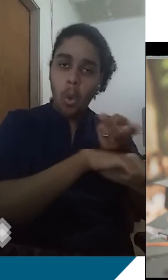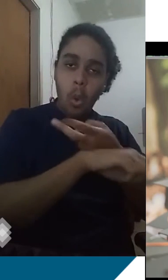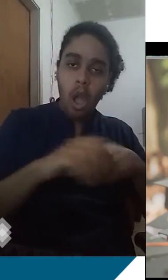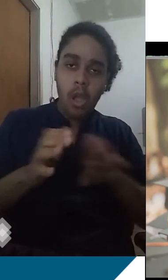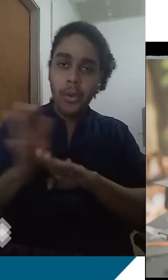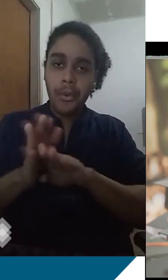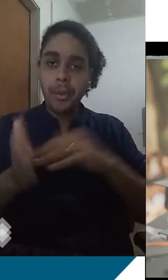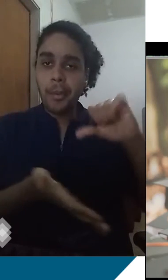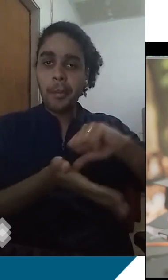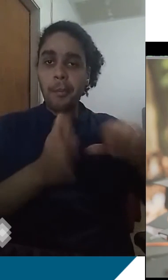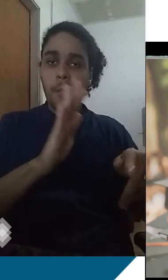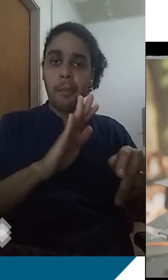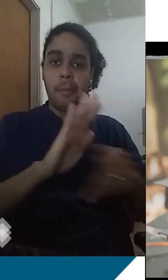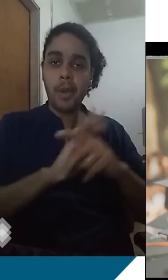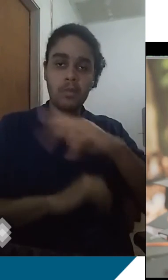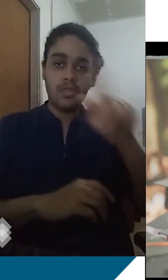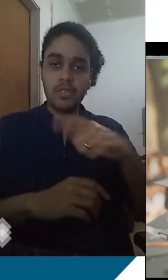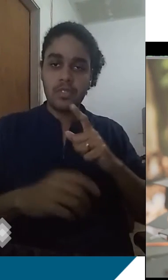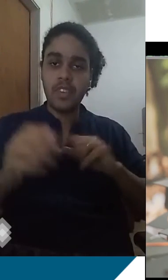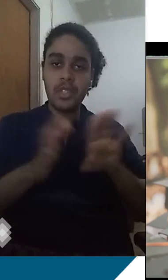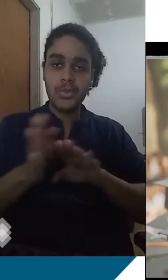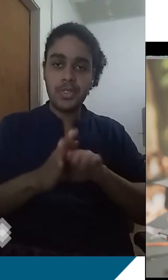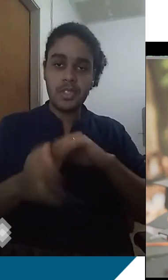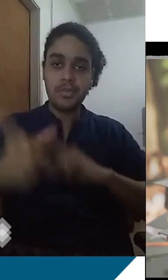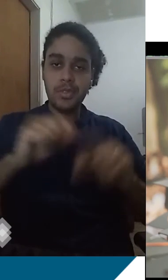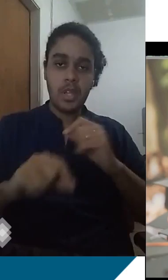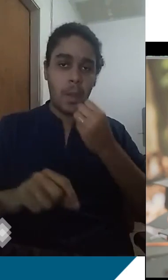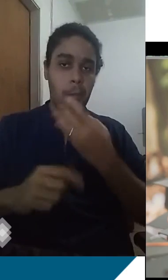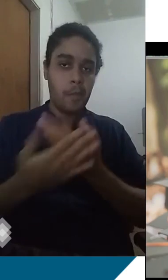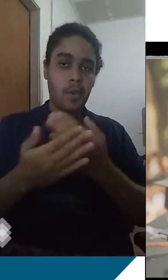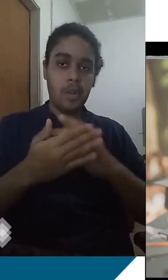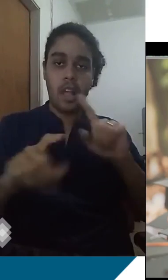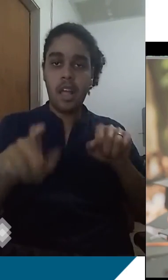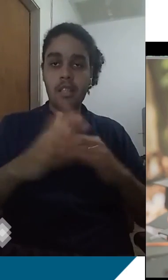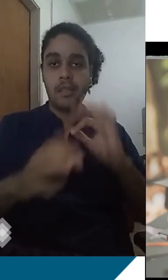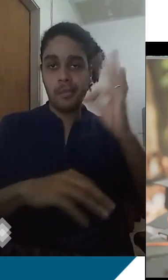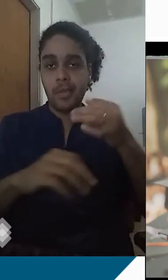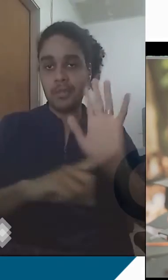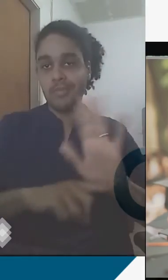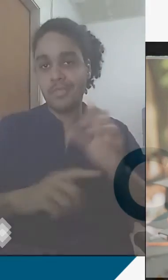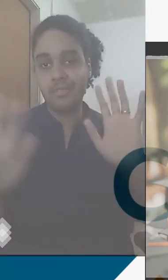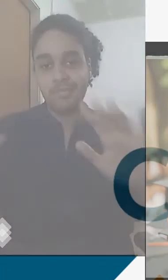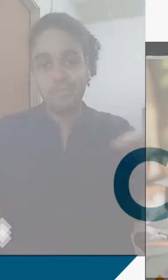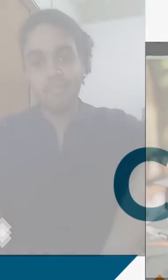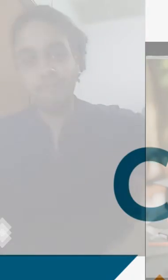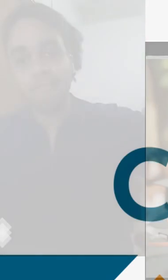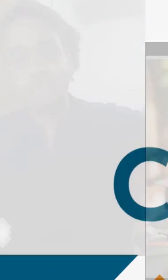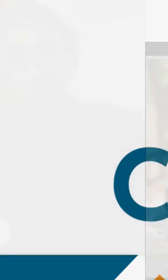polos de vocês, que eles com certeza vão poder ajudar e orientar nessa escolha, tá? Bons estudos e até o próximo vídeo.